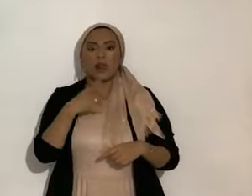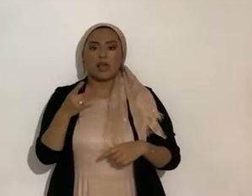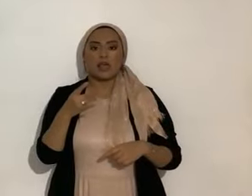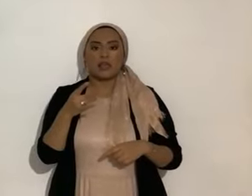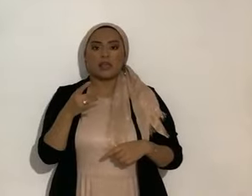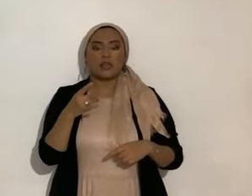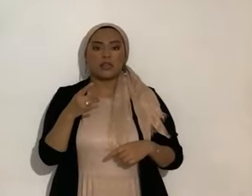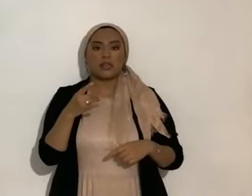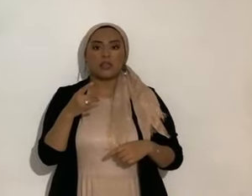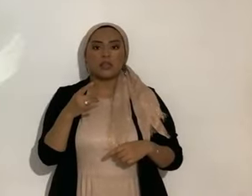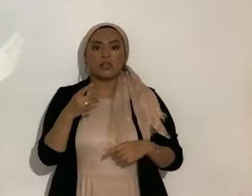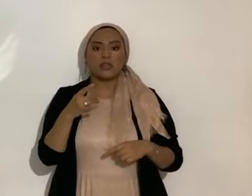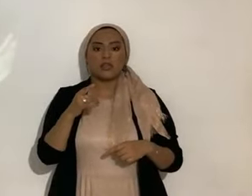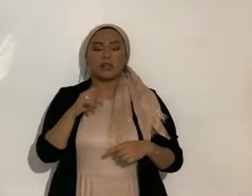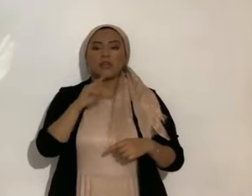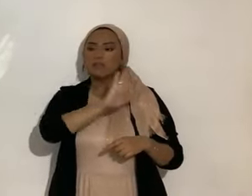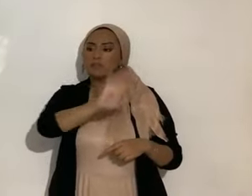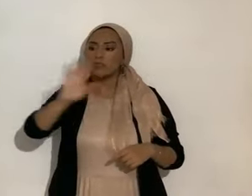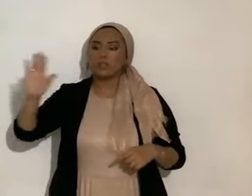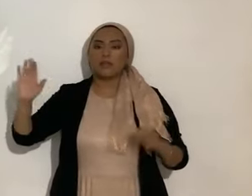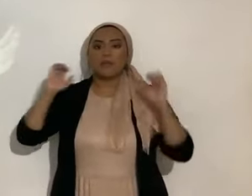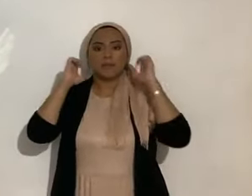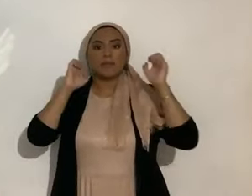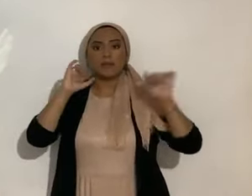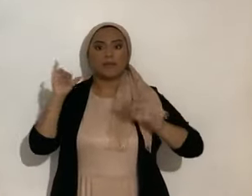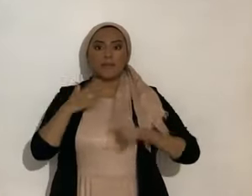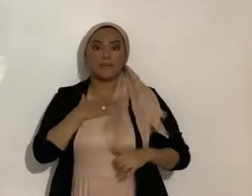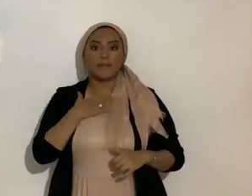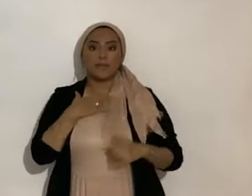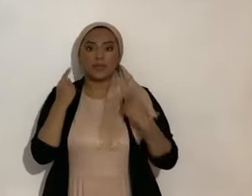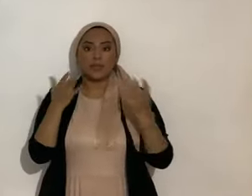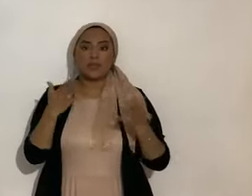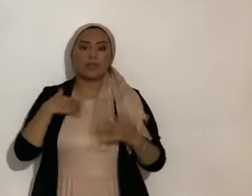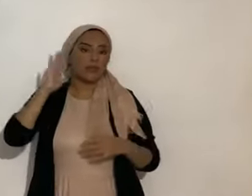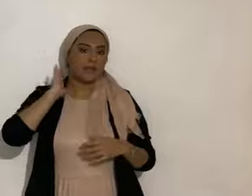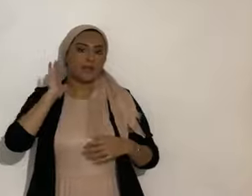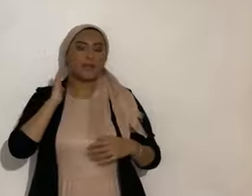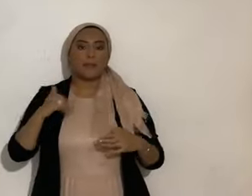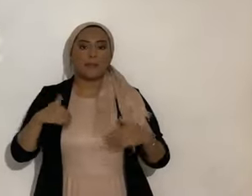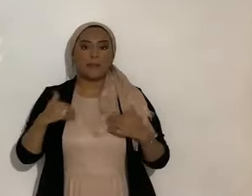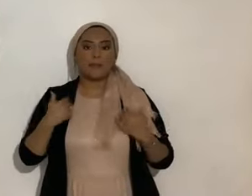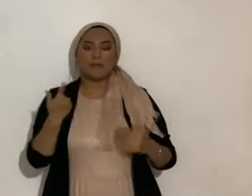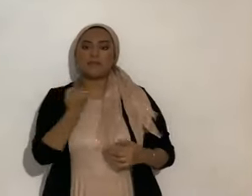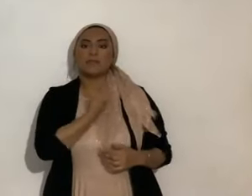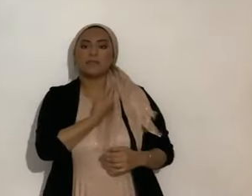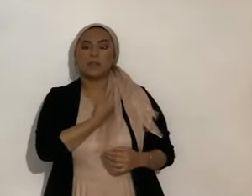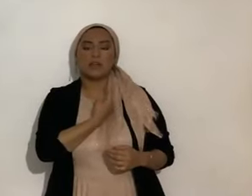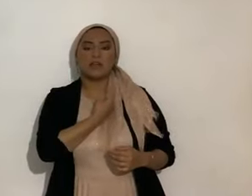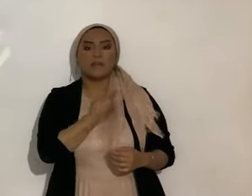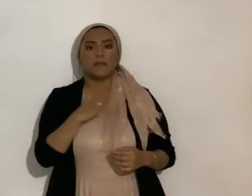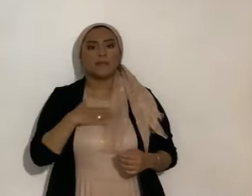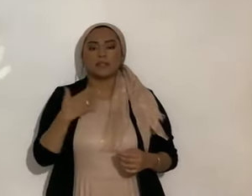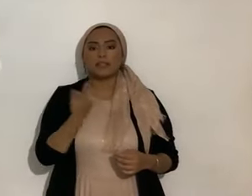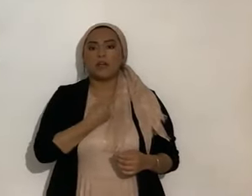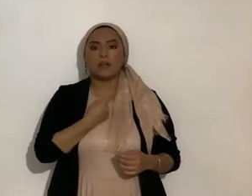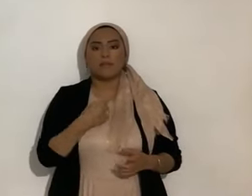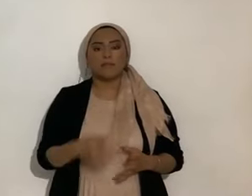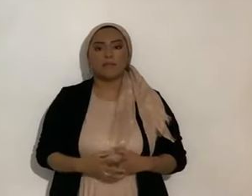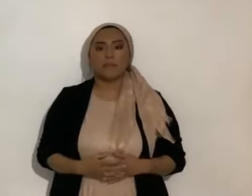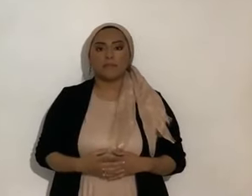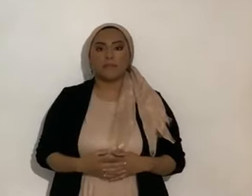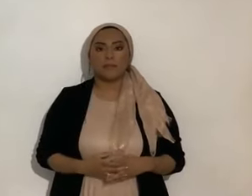en esa forma, sino ejercicio individual, como yo lo he hecho desde que era yo joven, solito, solo.